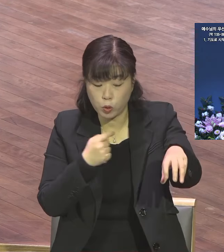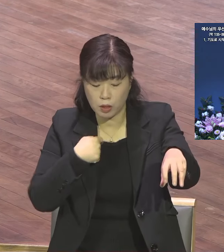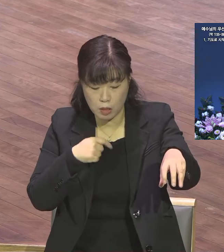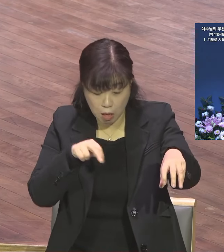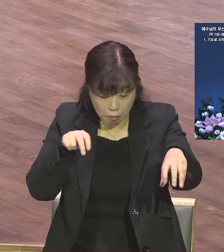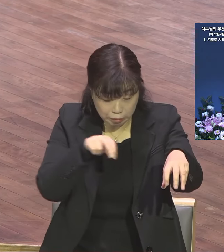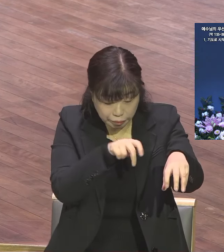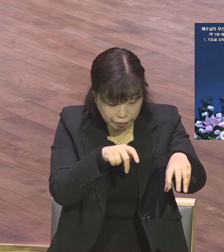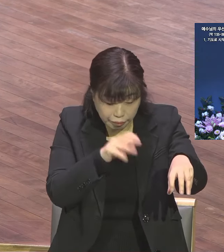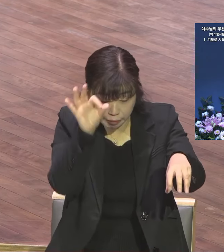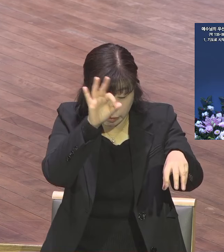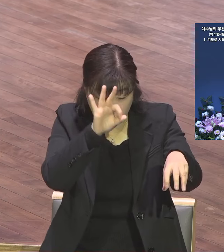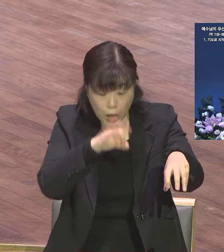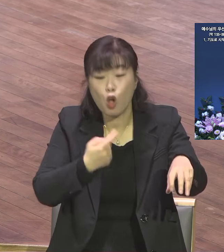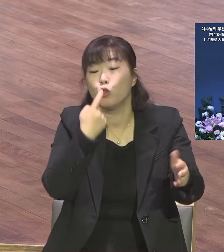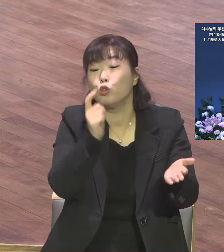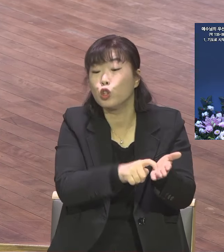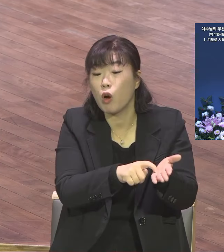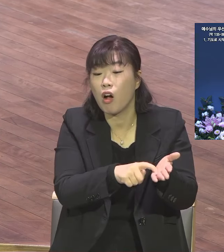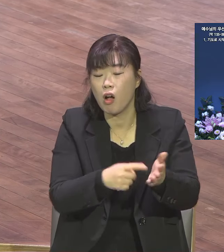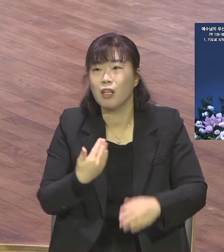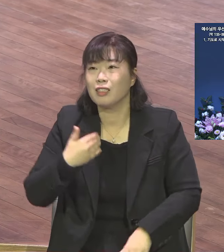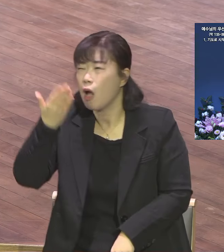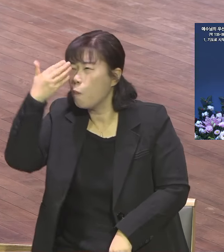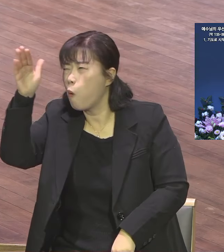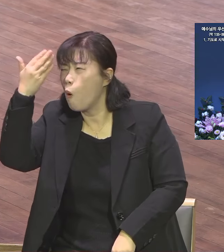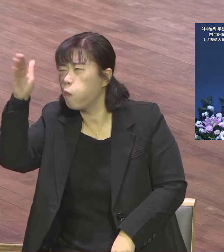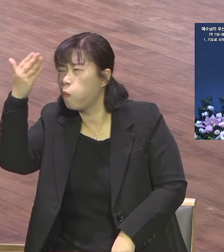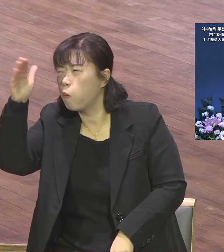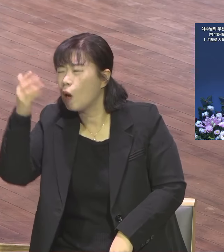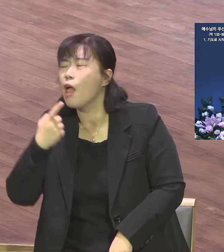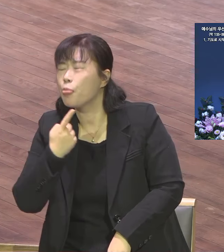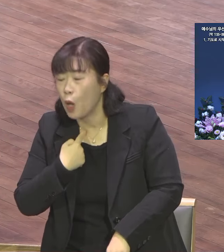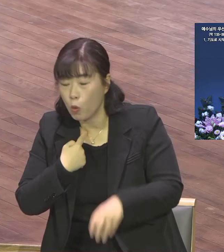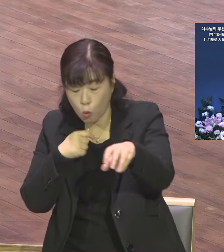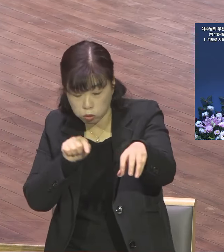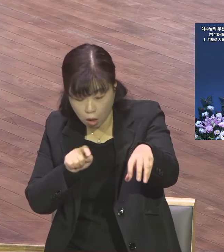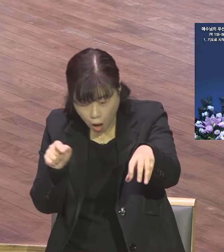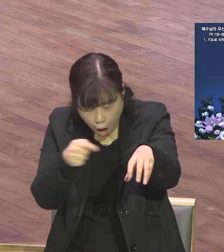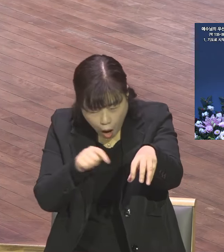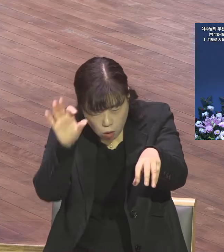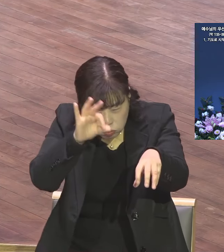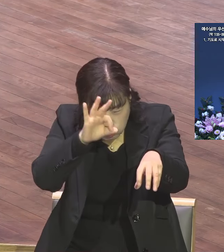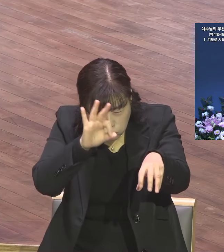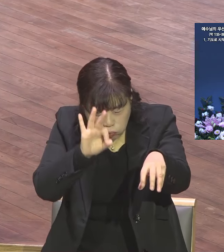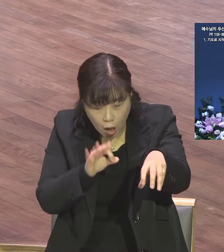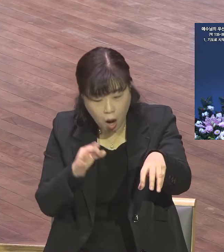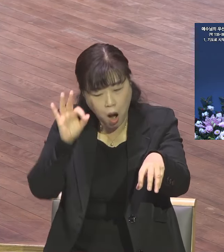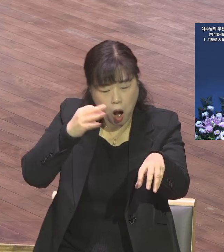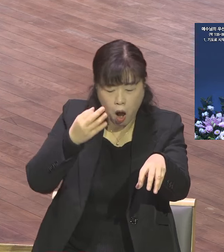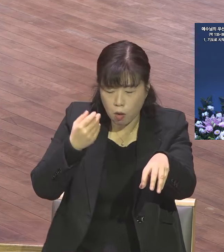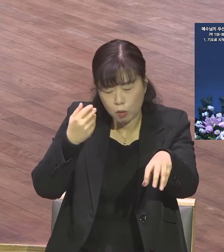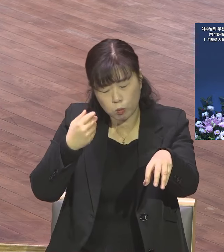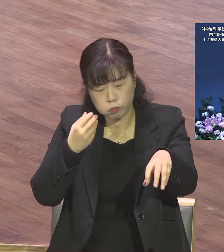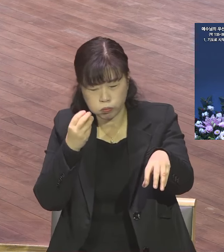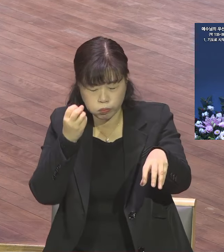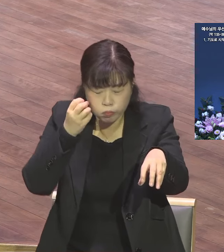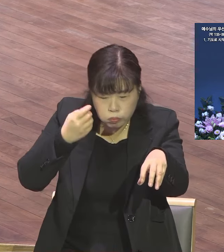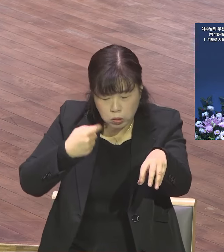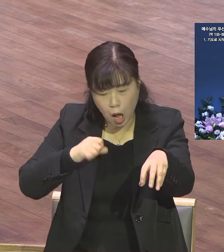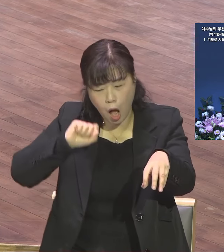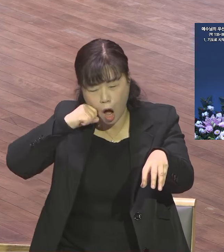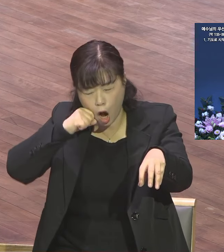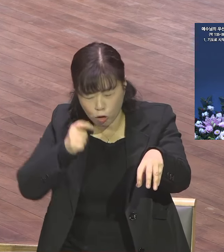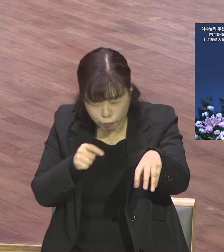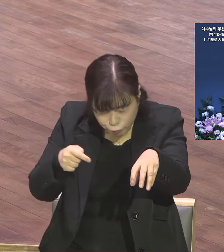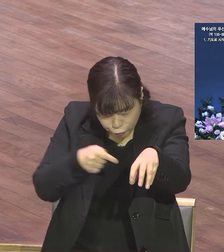10분. 다시 아버지를 찾으라니까요, 아버지를. 낮에 무슨, 낮에는 무시기도지요. 그냥 만나는